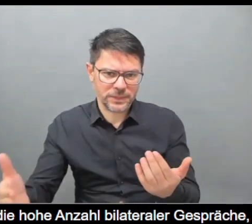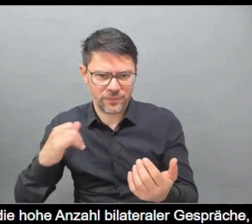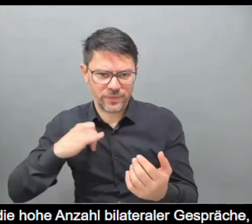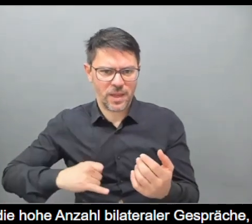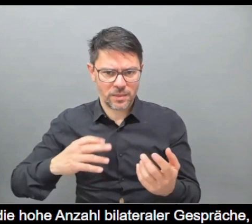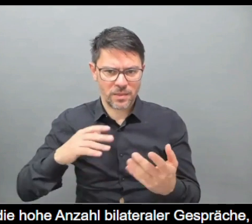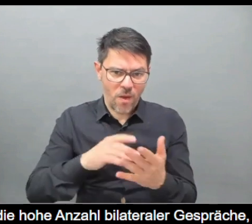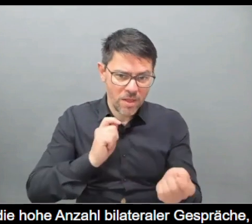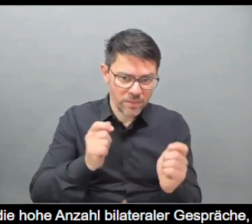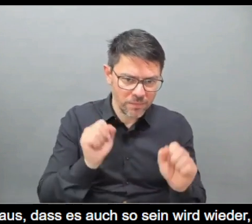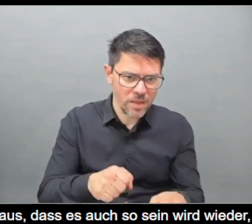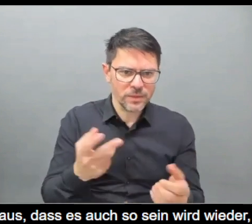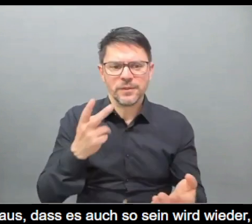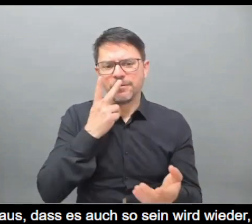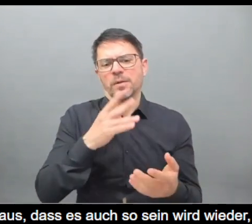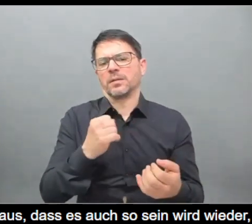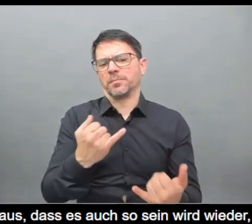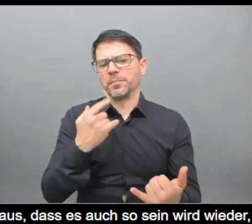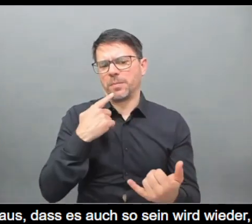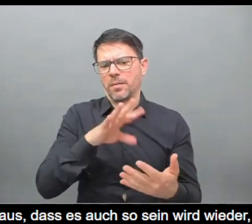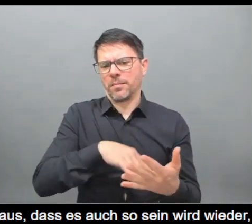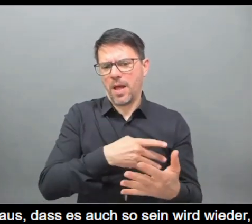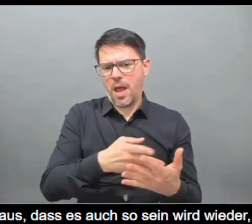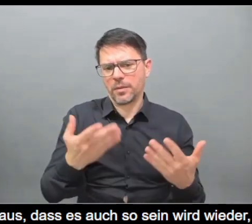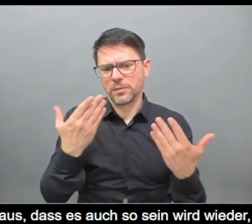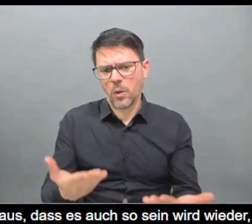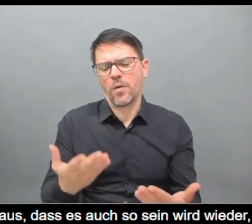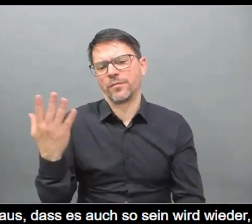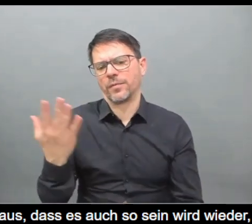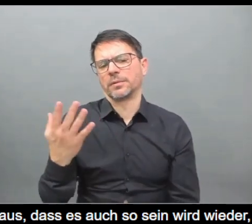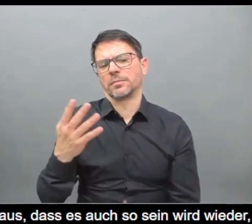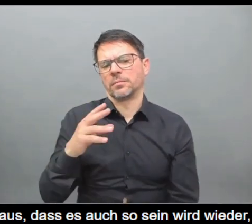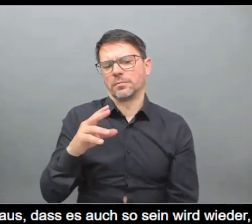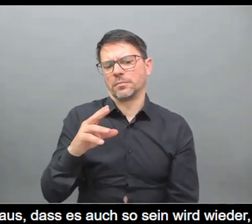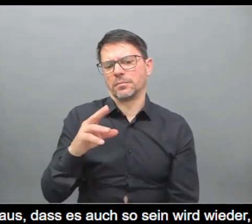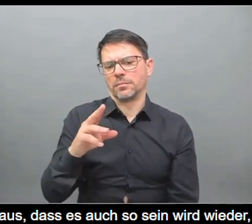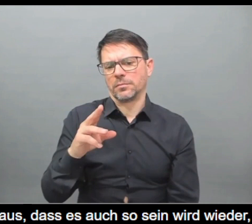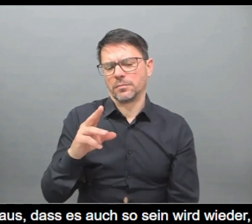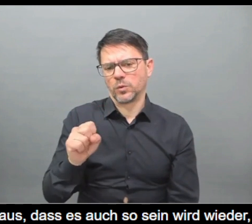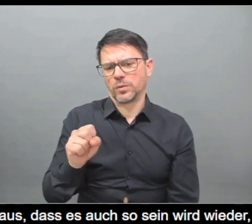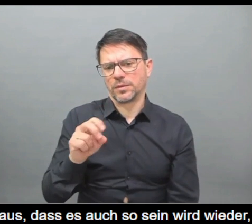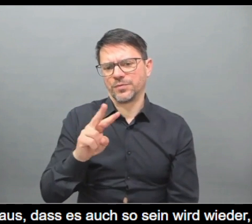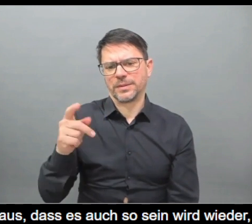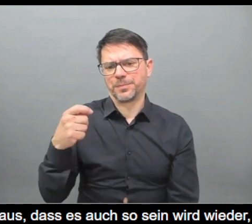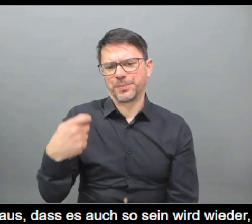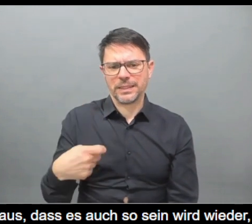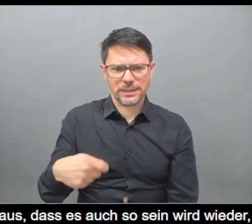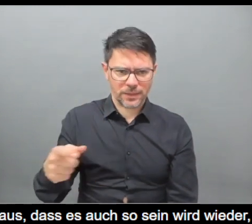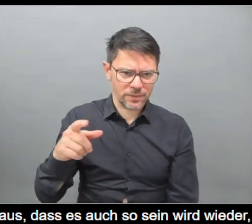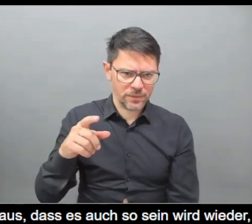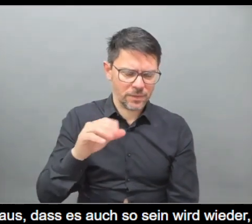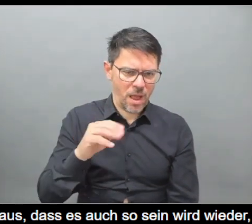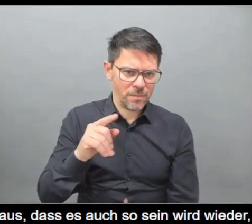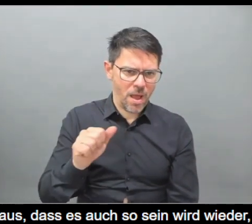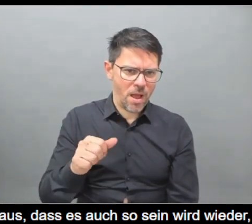Kamala Harris durch den Ministerpräsidenten fest, noch ein paar andere hochrangige Gespräche, aber letztlich wird man